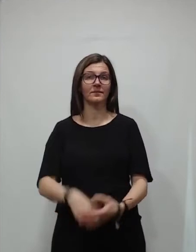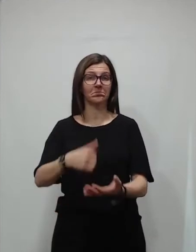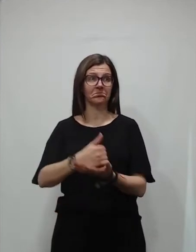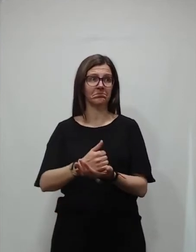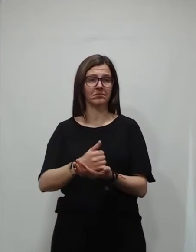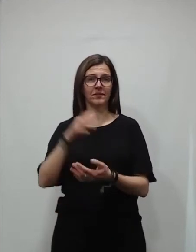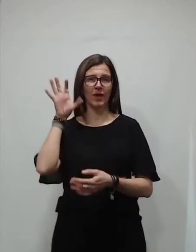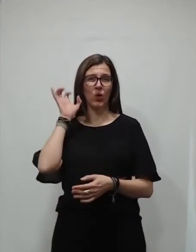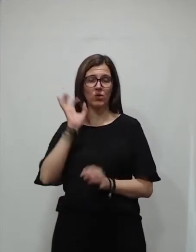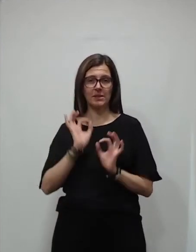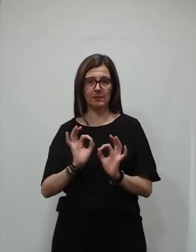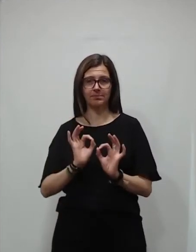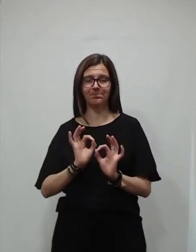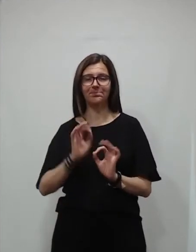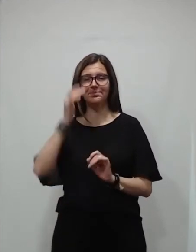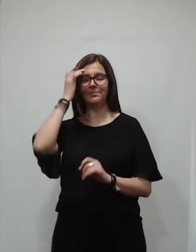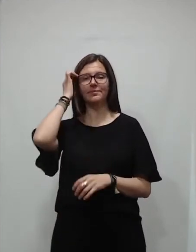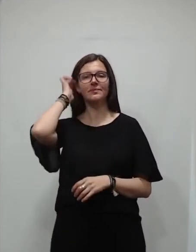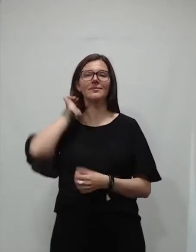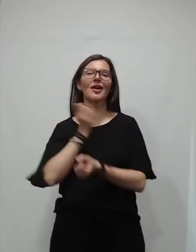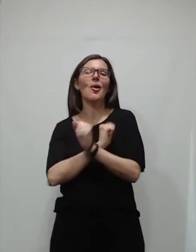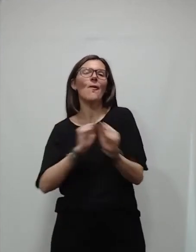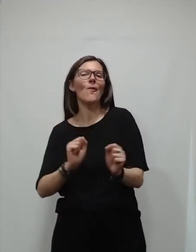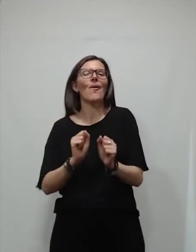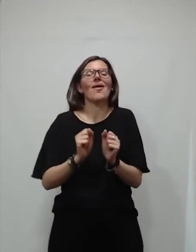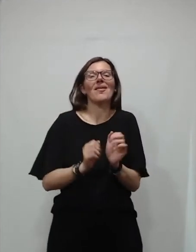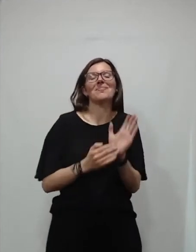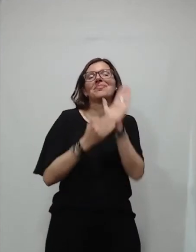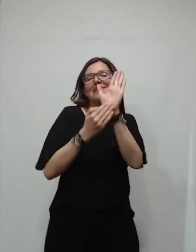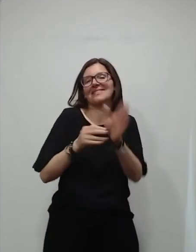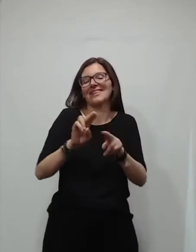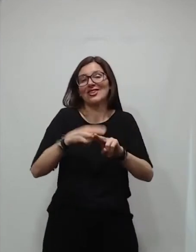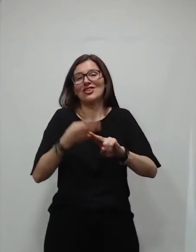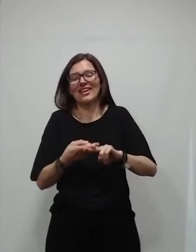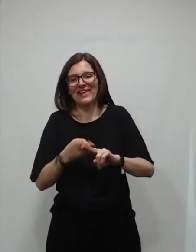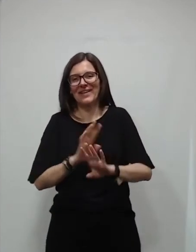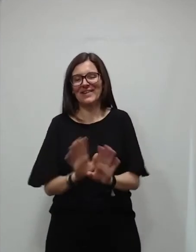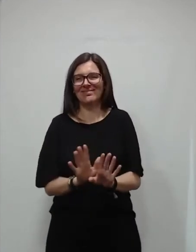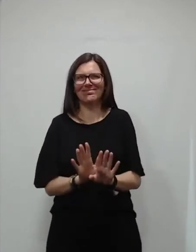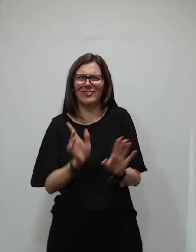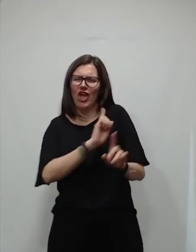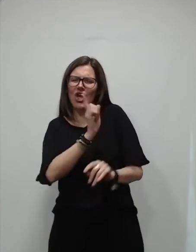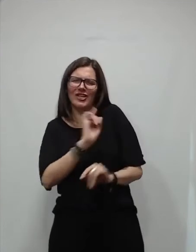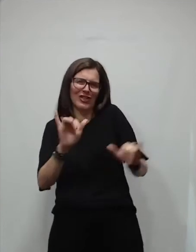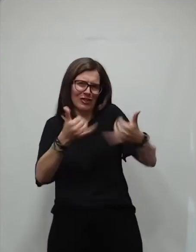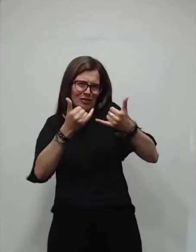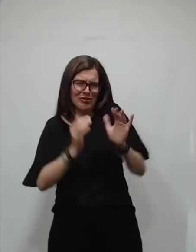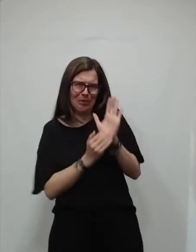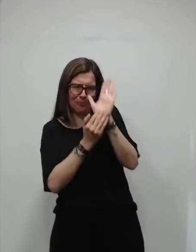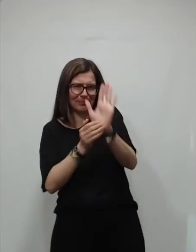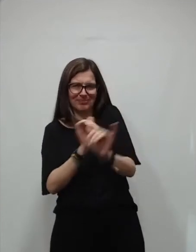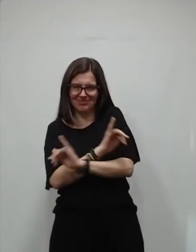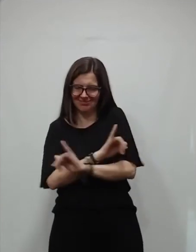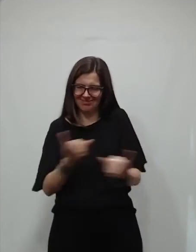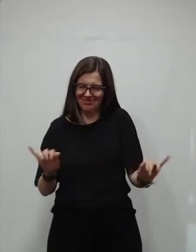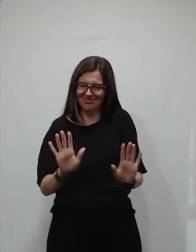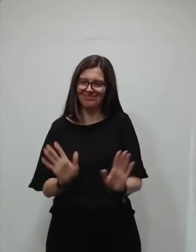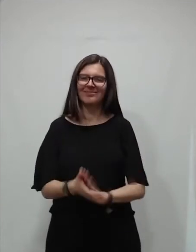Sí, se escuchan. Pueden presentarse si quieren. No, claro. No me quiero presentar. Muy bien, señor